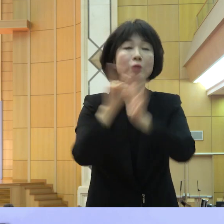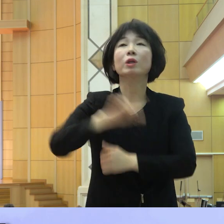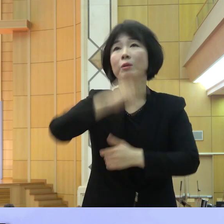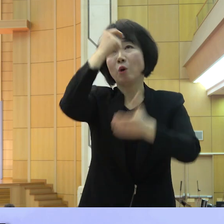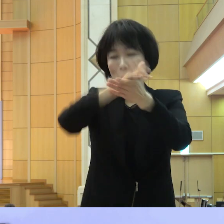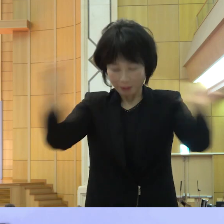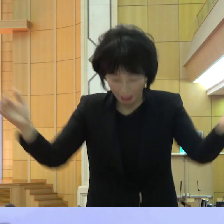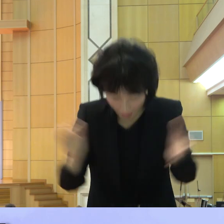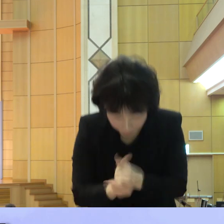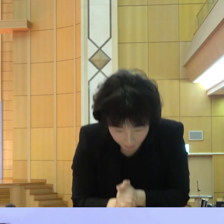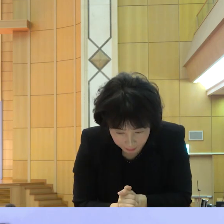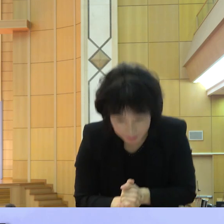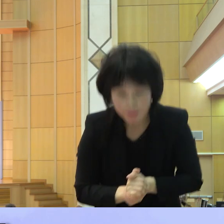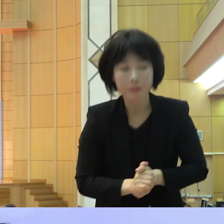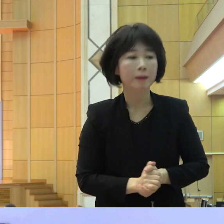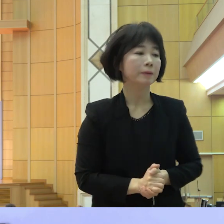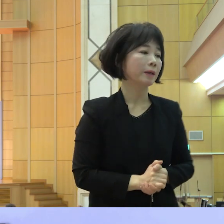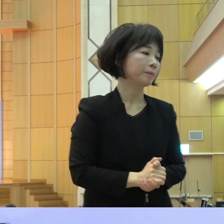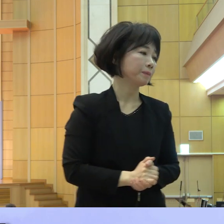이름으로 기도드리옵나이다.